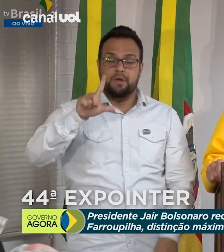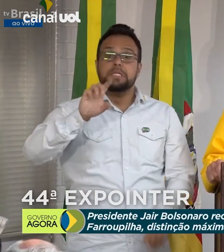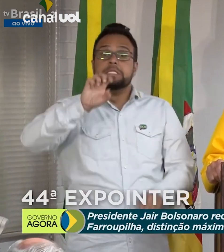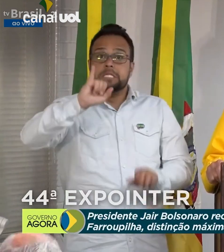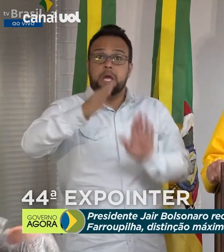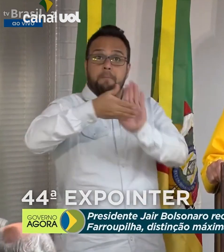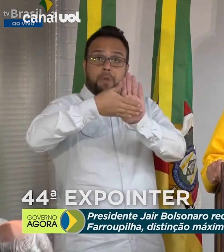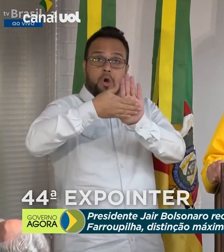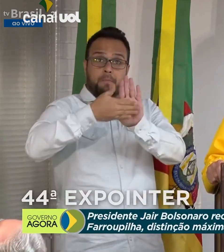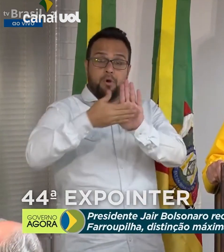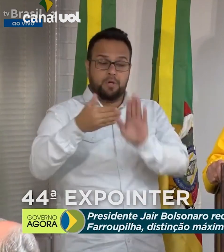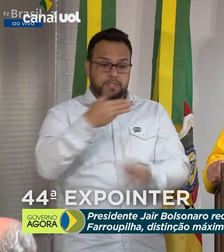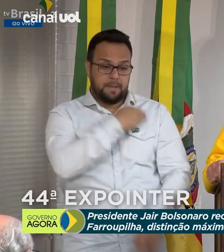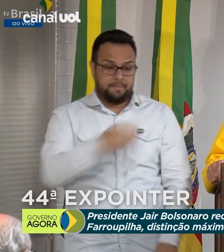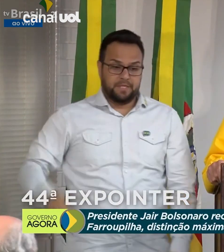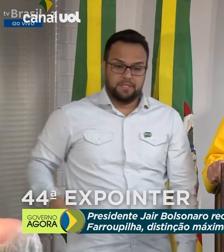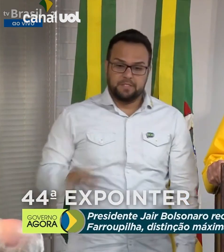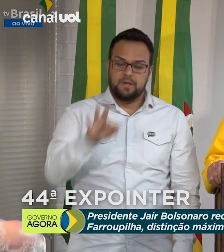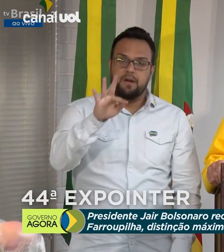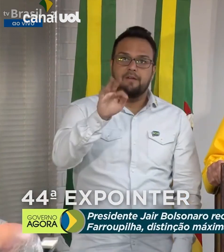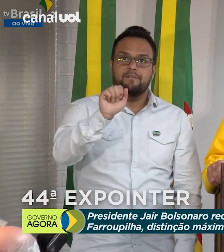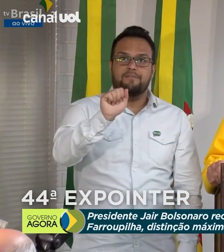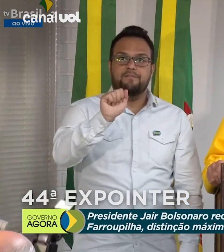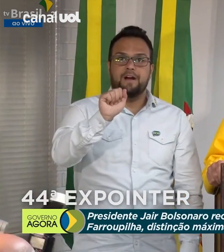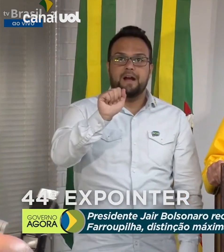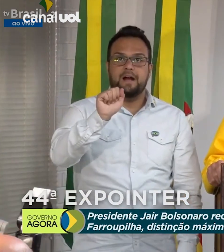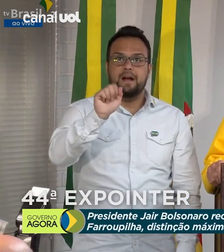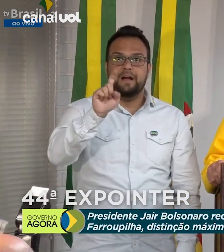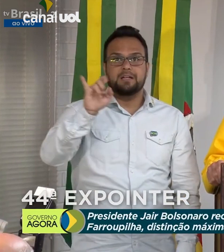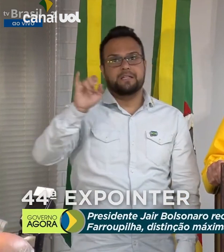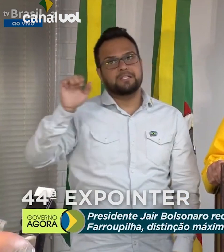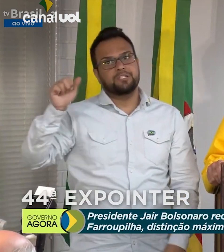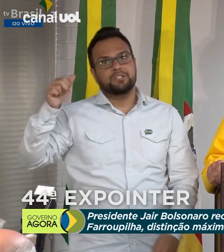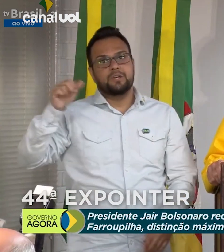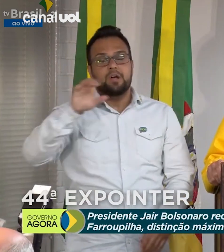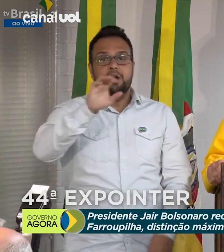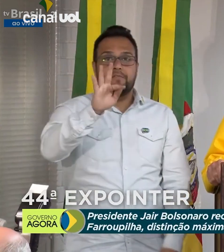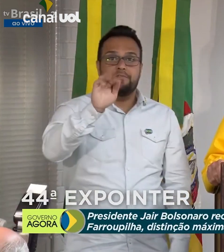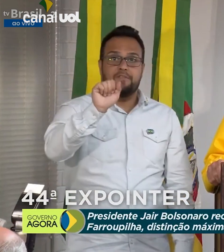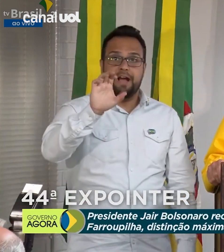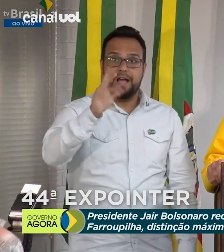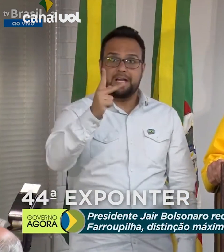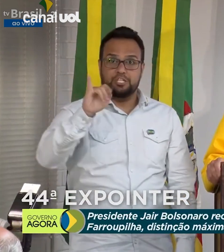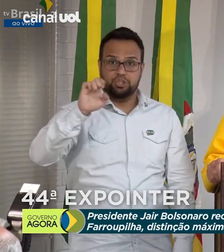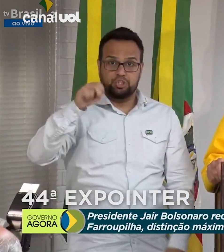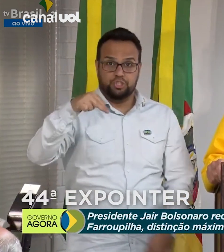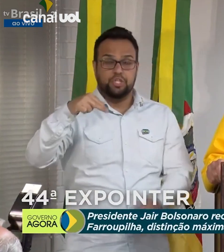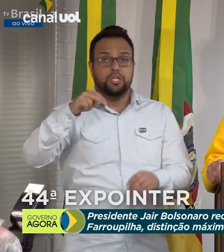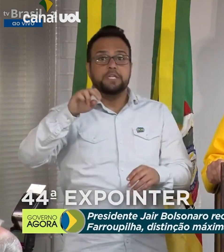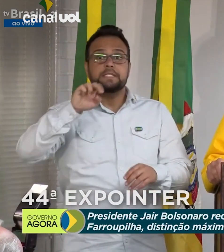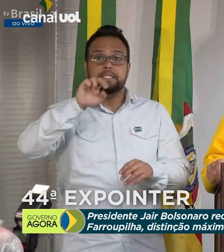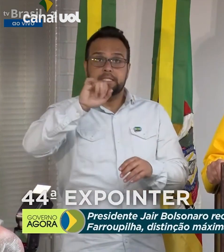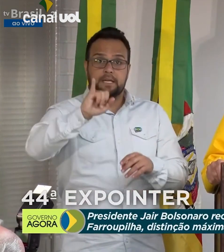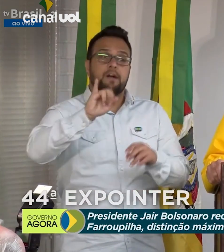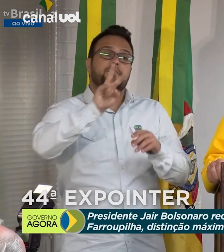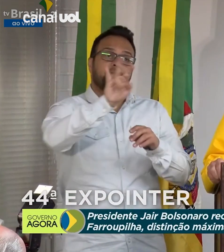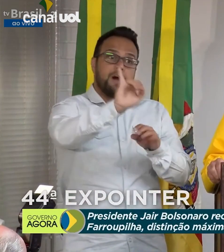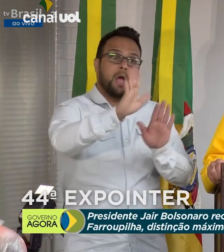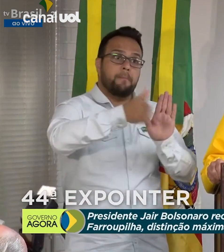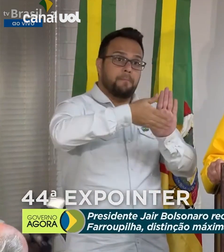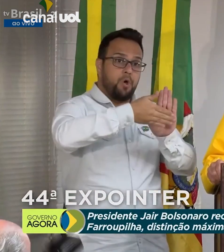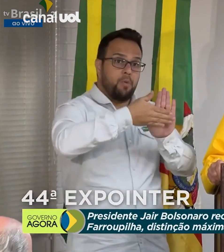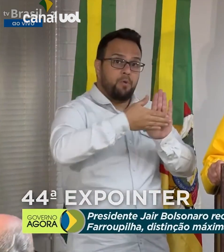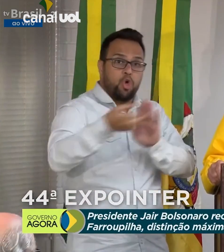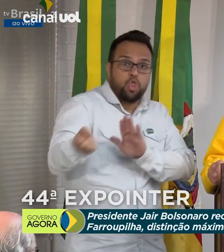Fachin vingar, teremos que, ou melhor, será proposta a demarcação